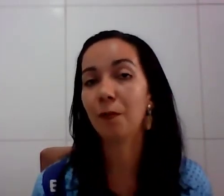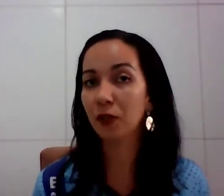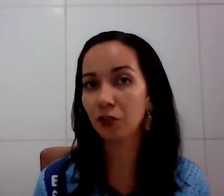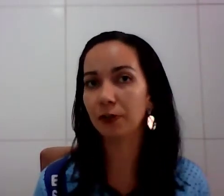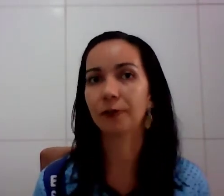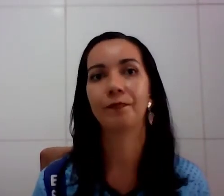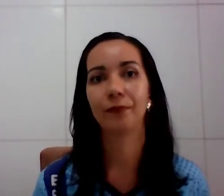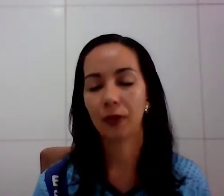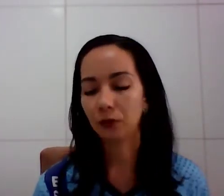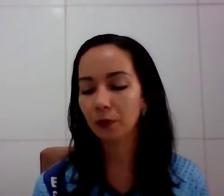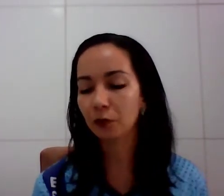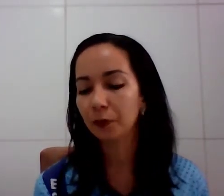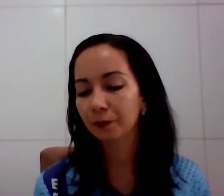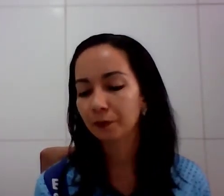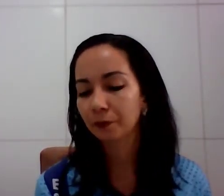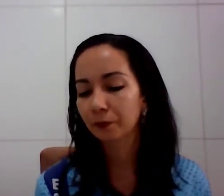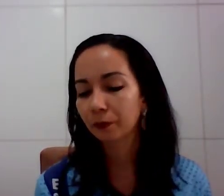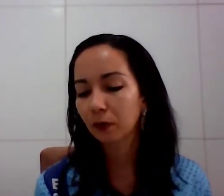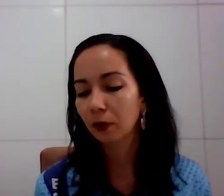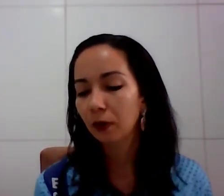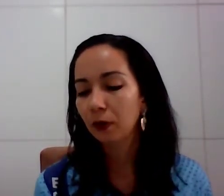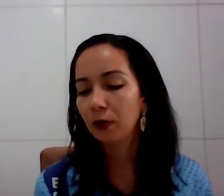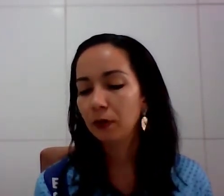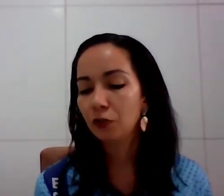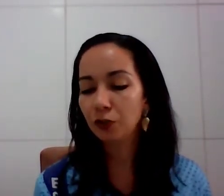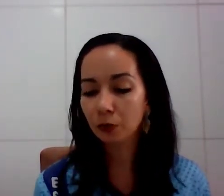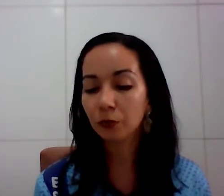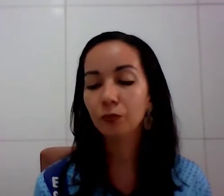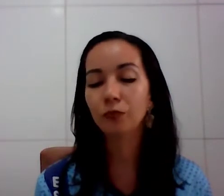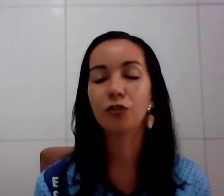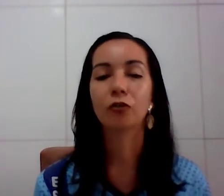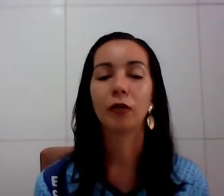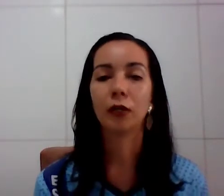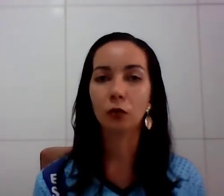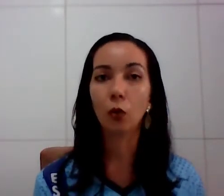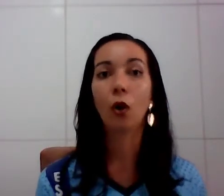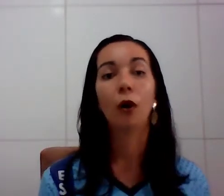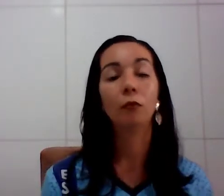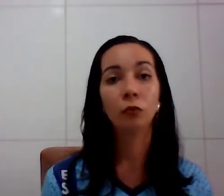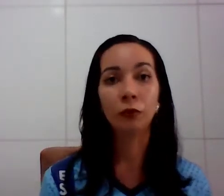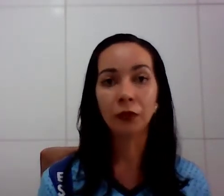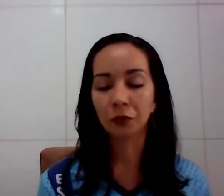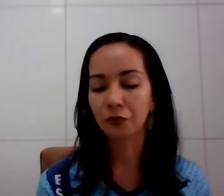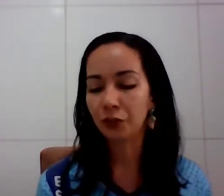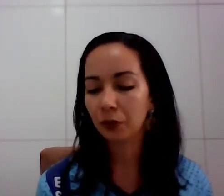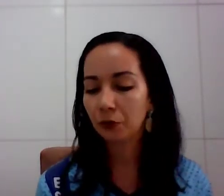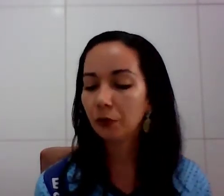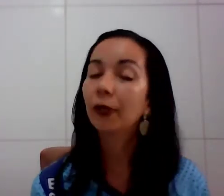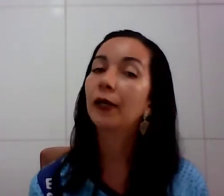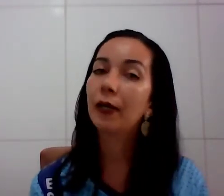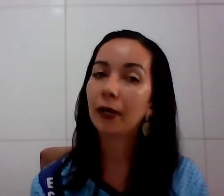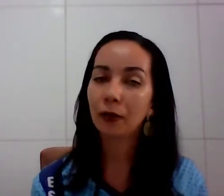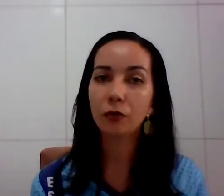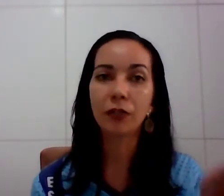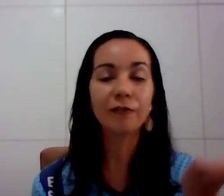pesquisa. Isso mesmo. Existiu um historiador muito antigo, grego, que